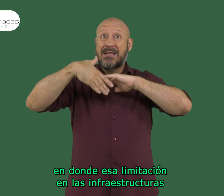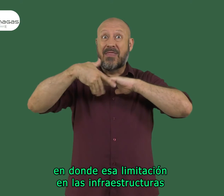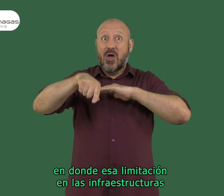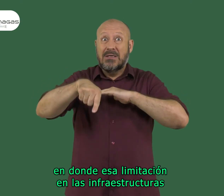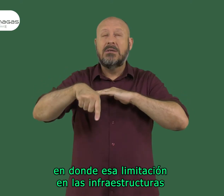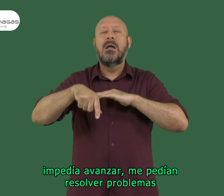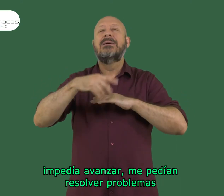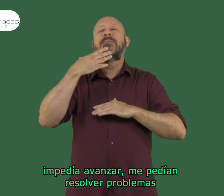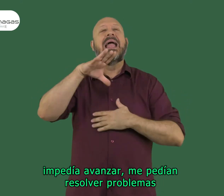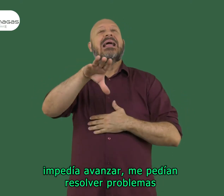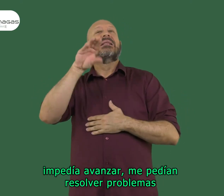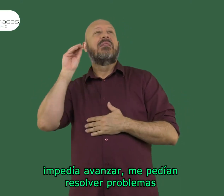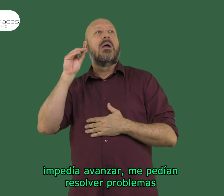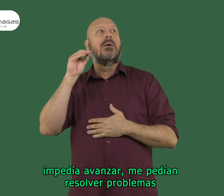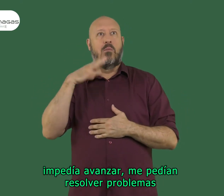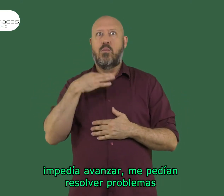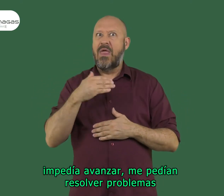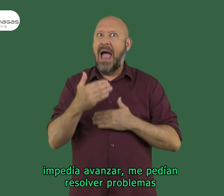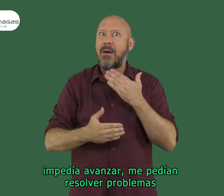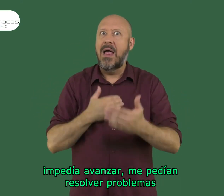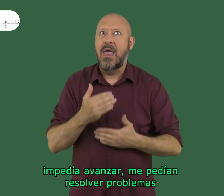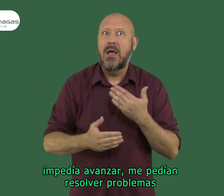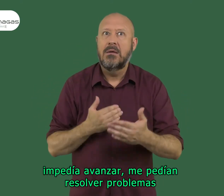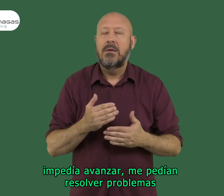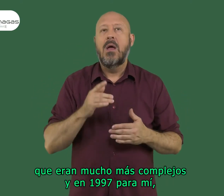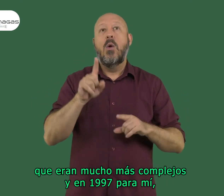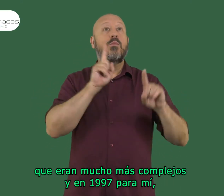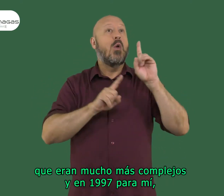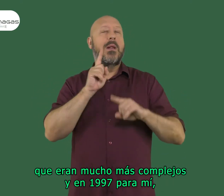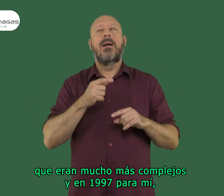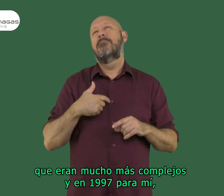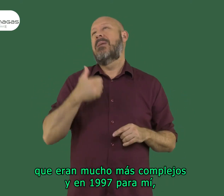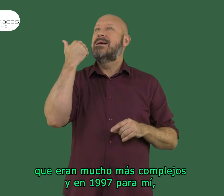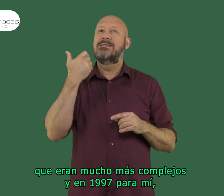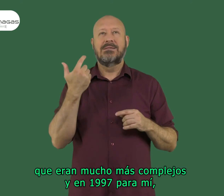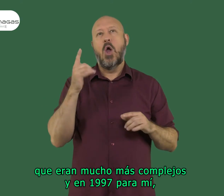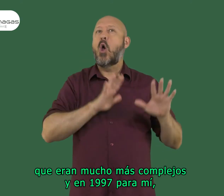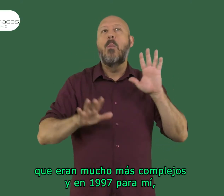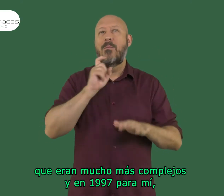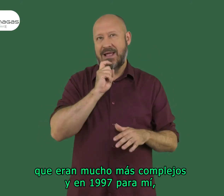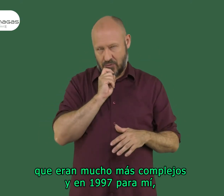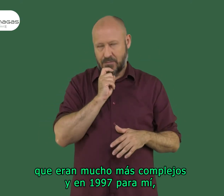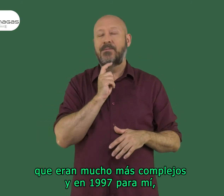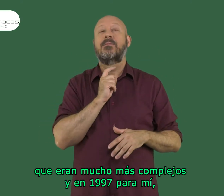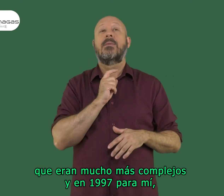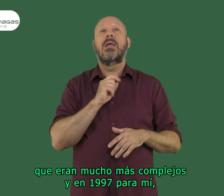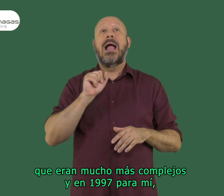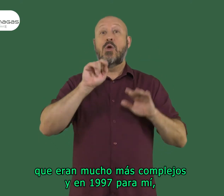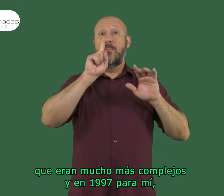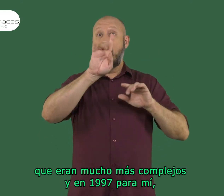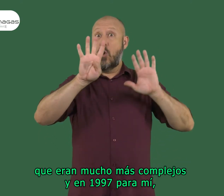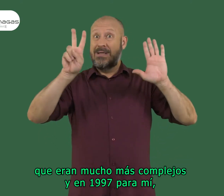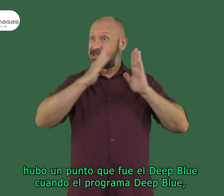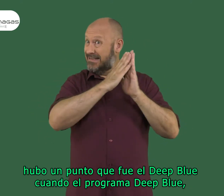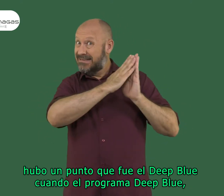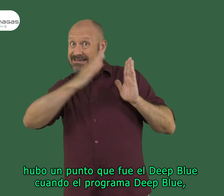las infraestructuras impedían avanzar, impedían resolver problemas que eran mucho más complejos. Y en 1997 para